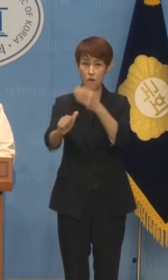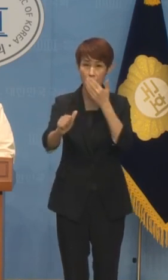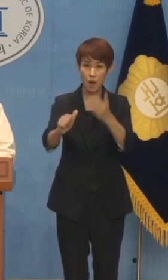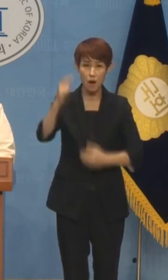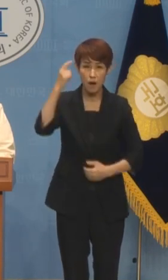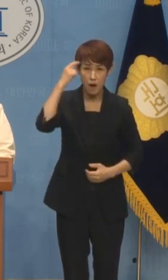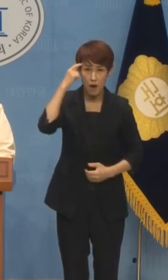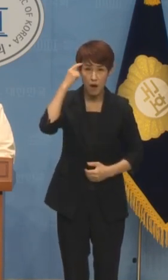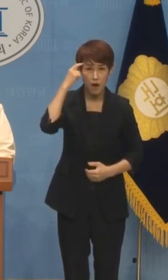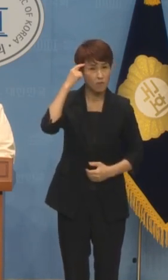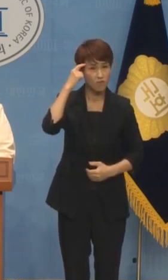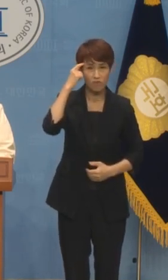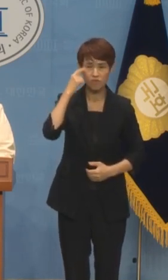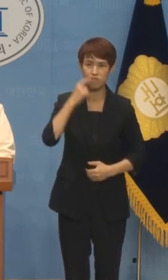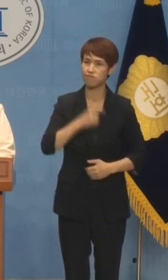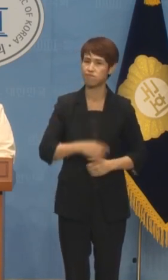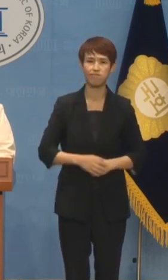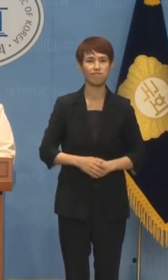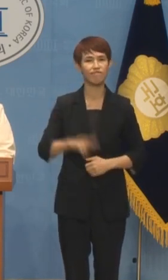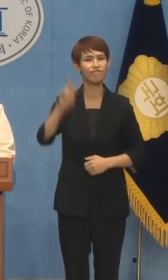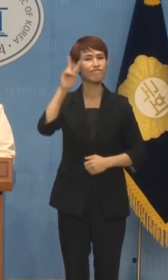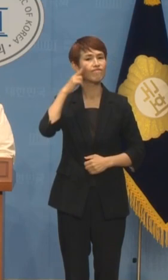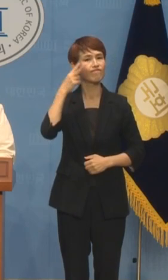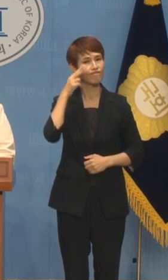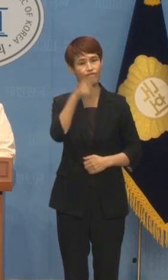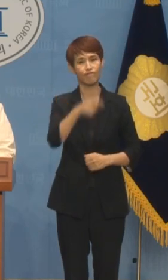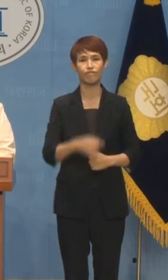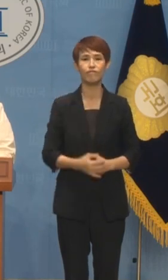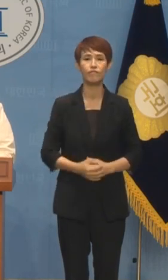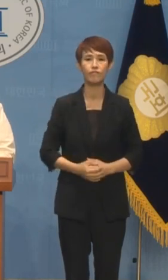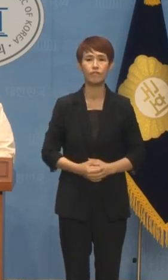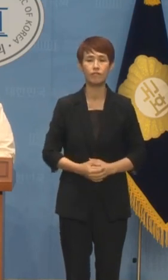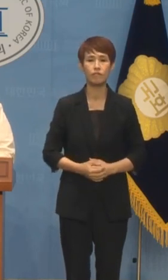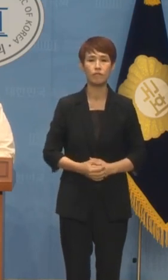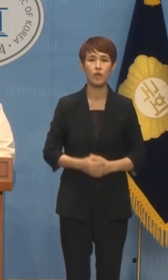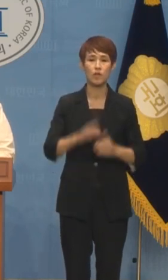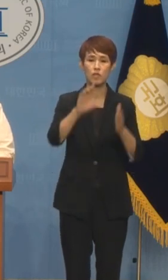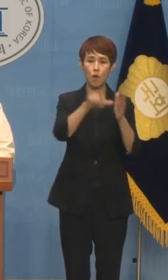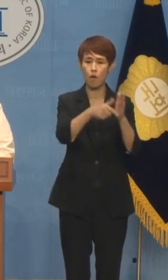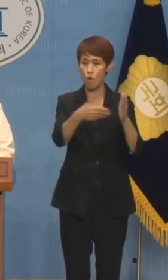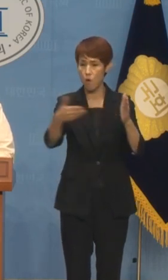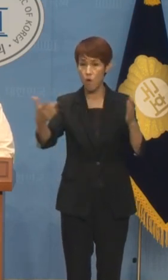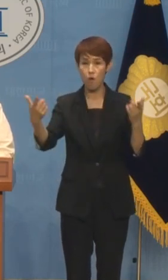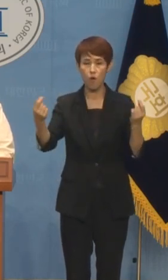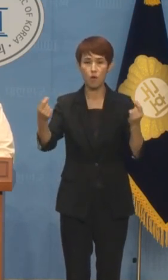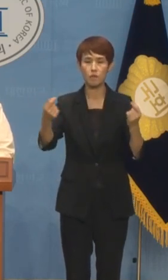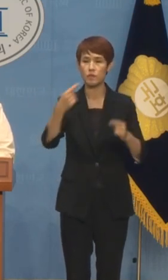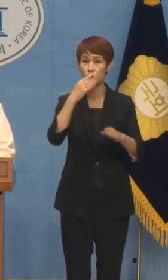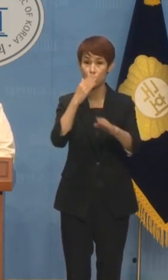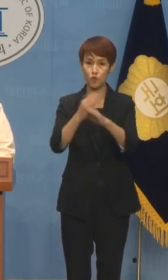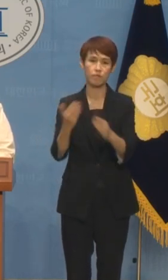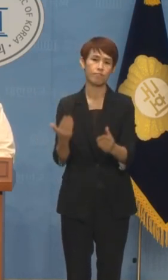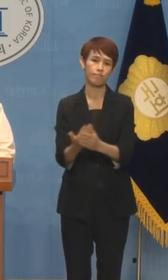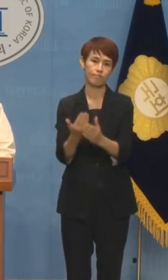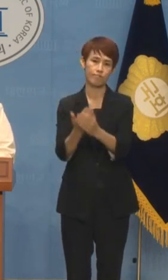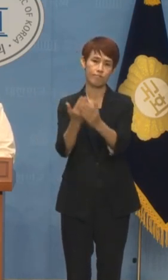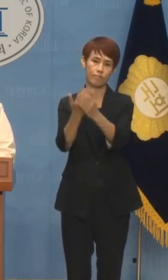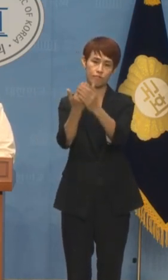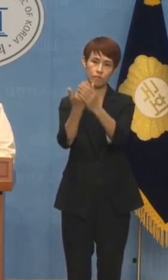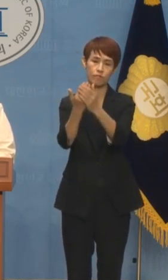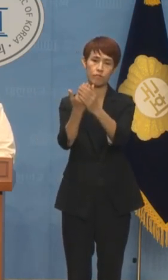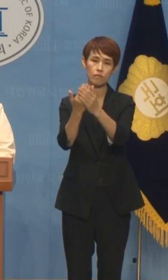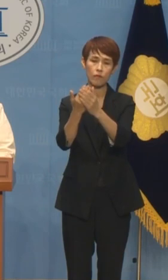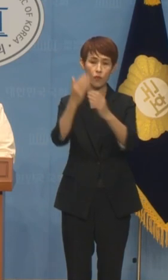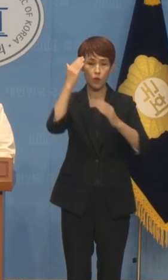있다고 생각한다면 큰 착각입니다. 세월이 흐른 만큼 민주주의는 발전했고